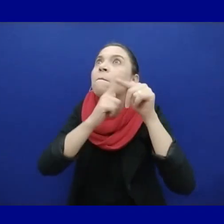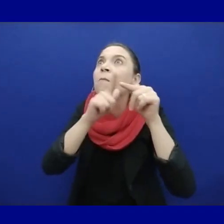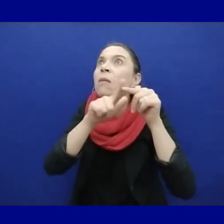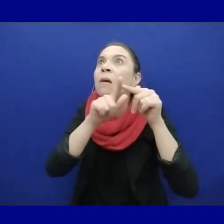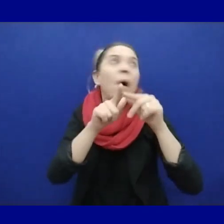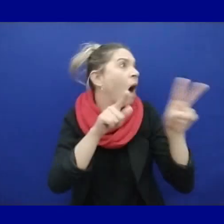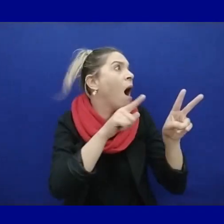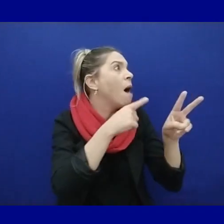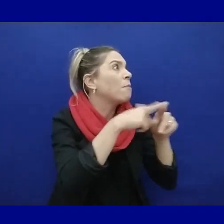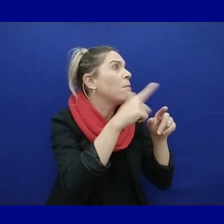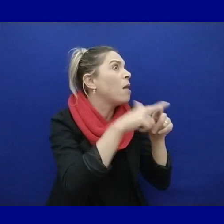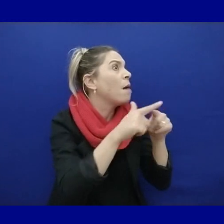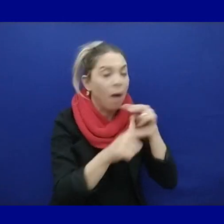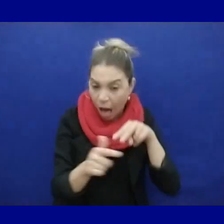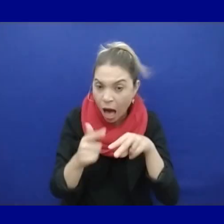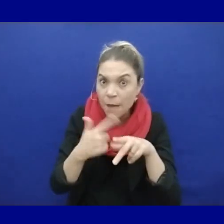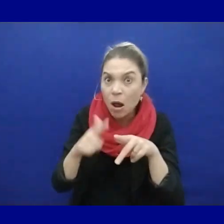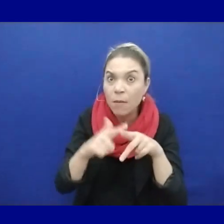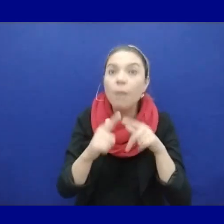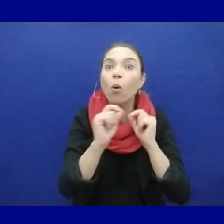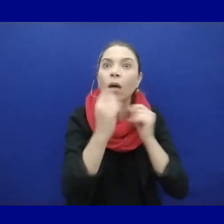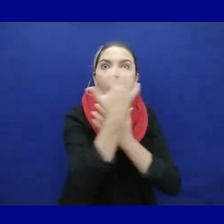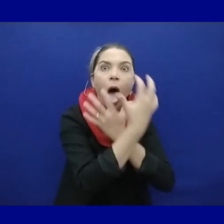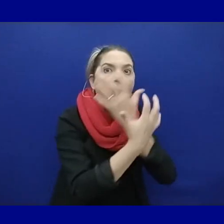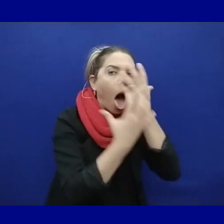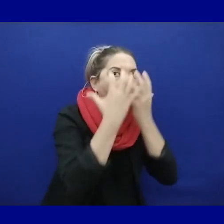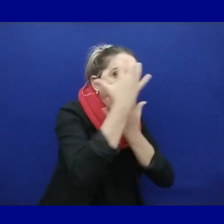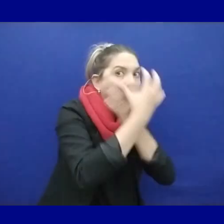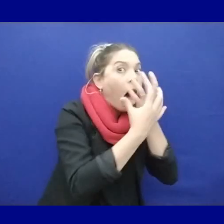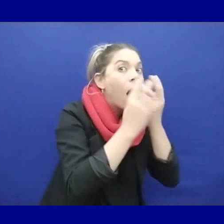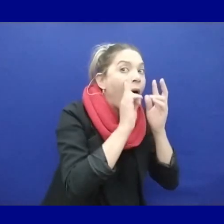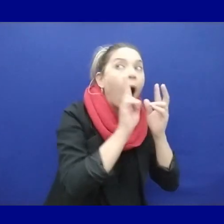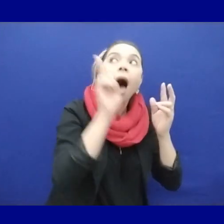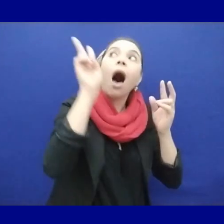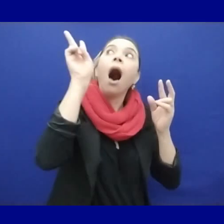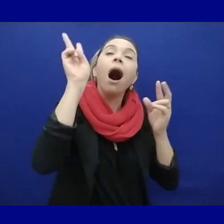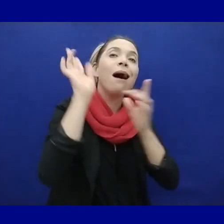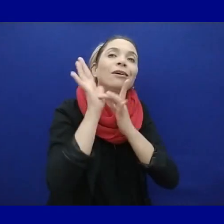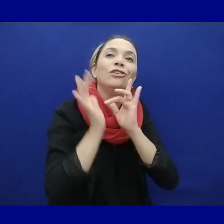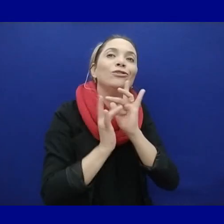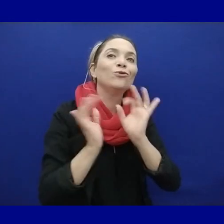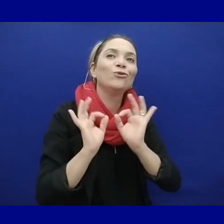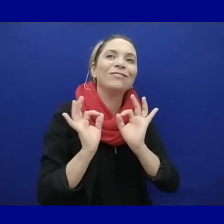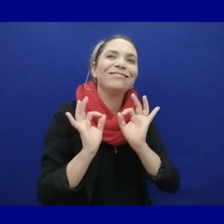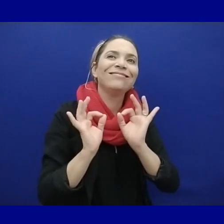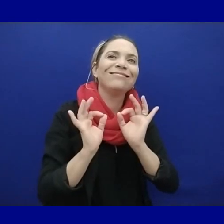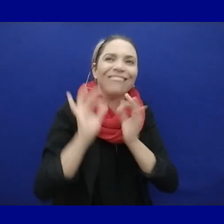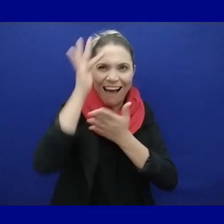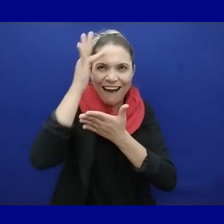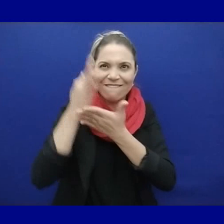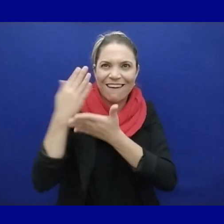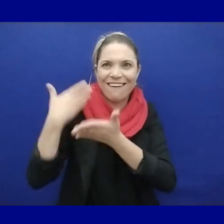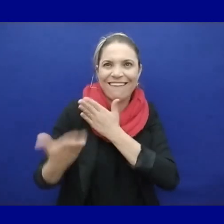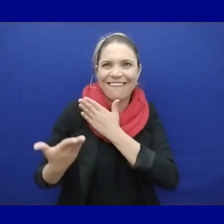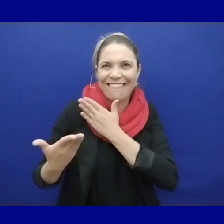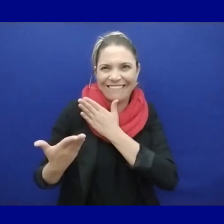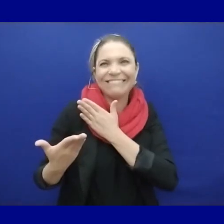mais aceitável pensar em Jesus como um líder político, um profeta, um pregador